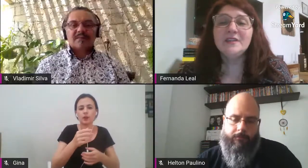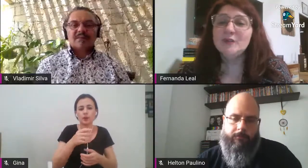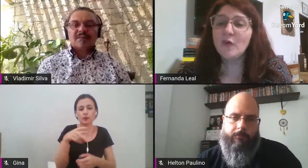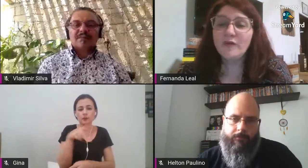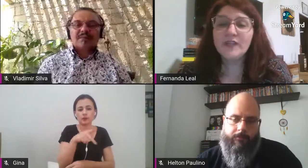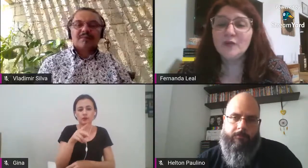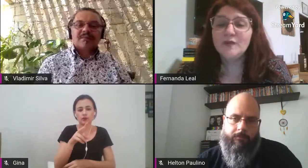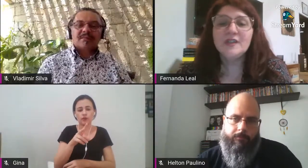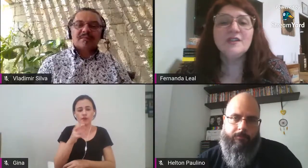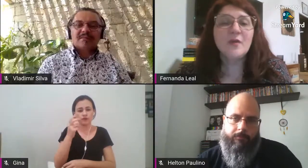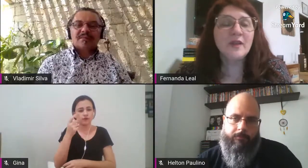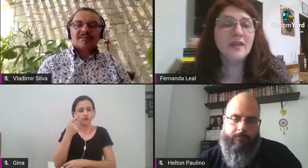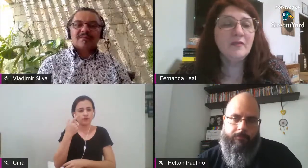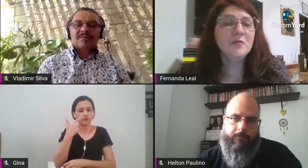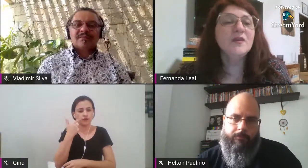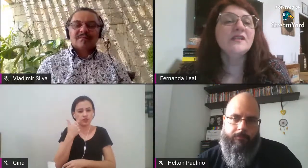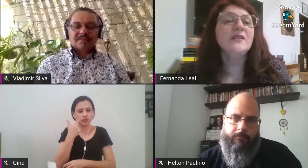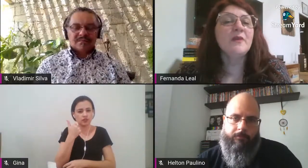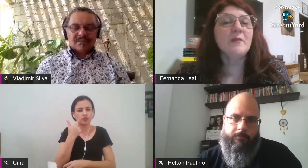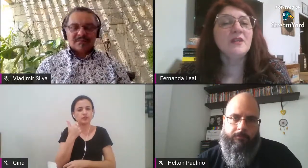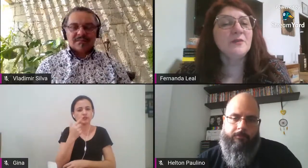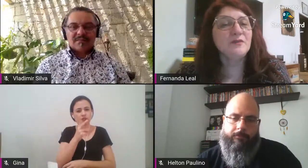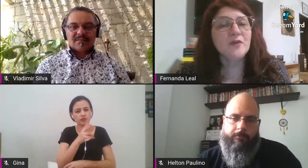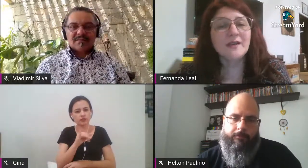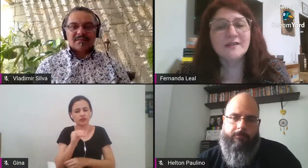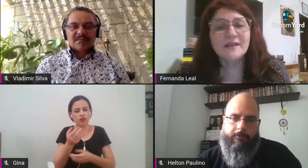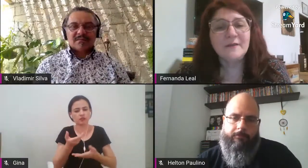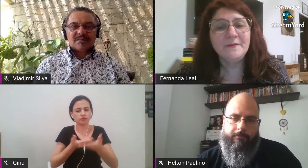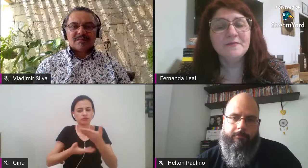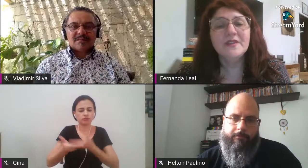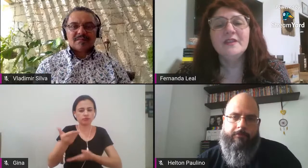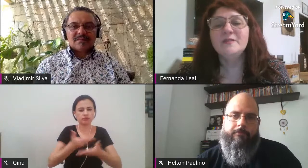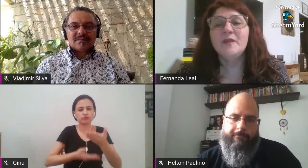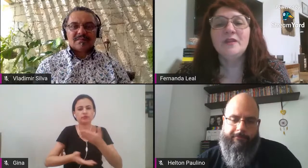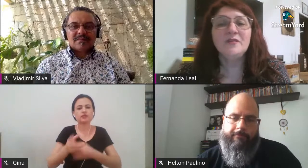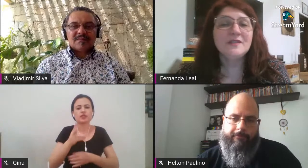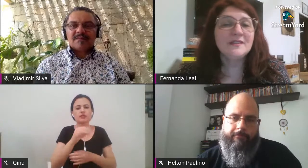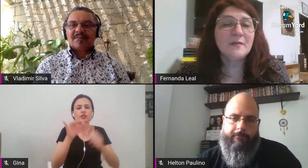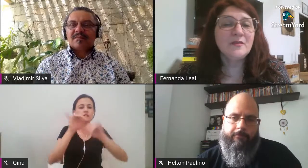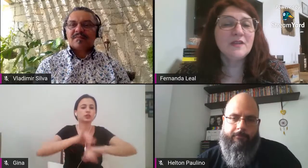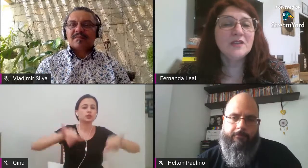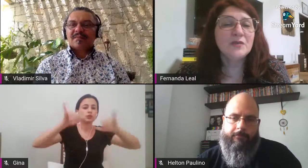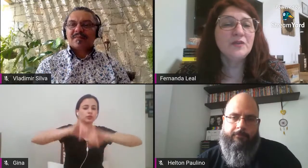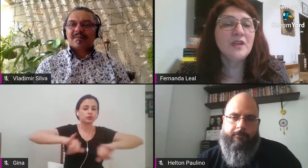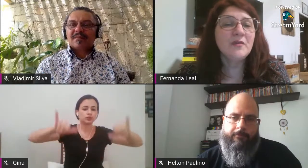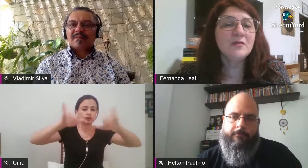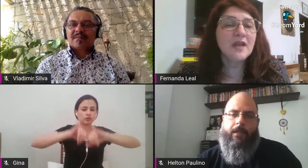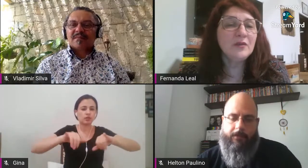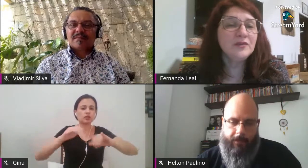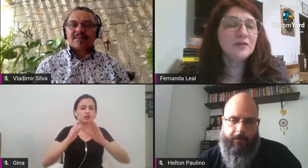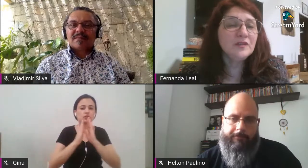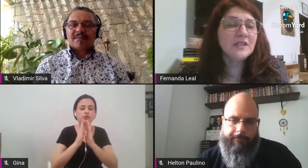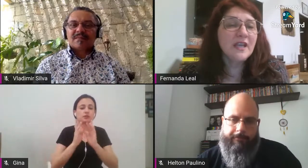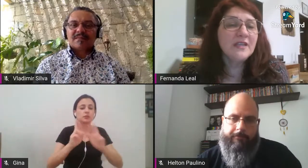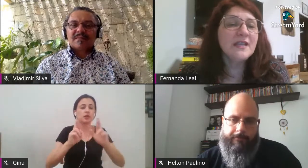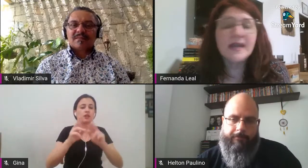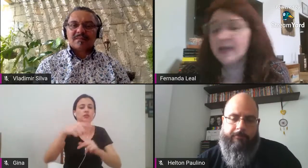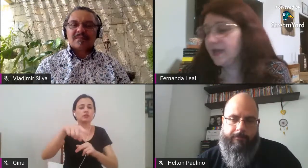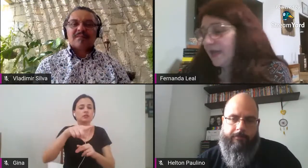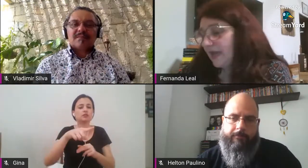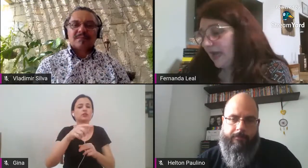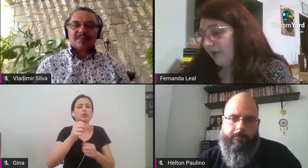E a gente convida a todos que estão aqui, vamos fazer também a mesma divulgação. Espero que vocês também nos ajudem com os alunos de